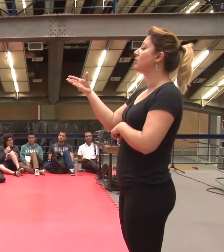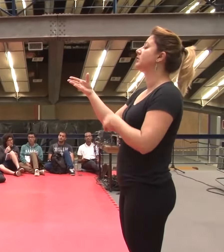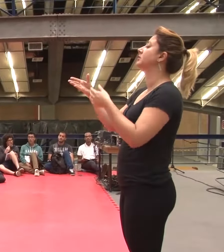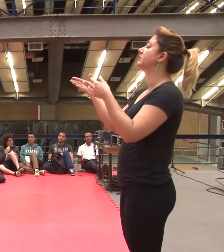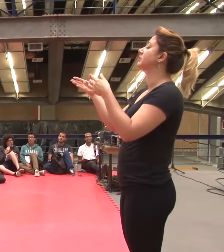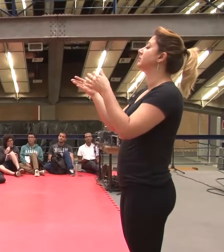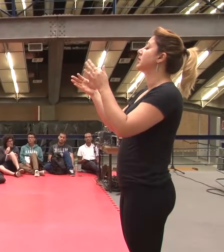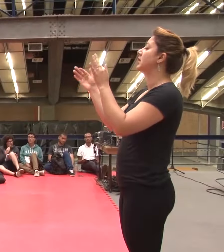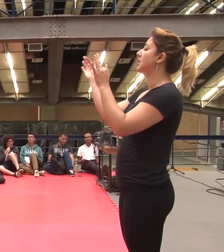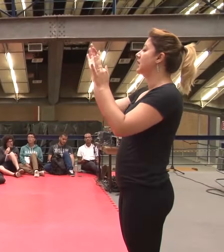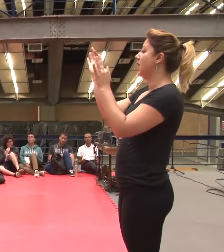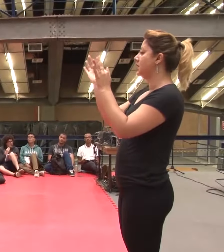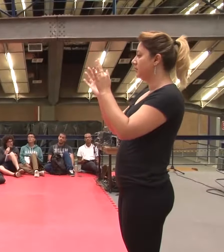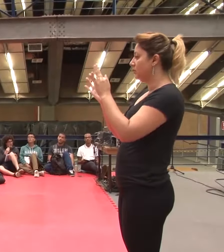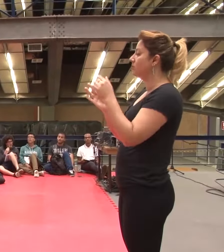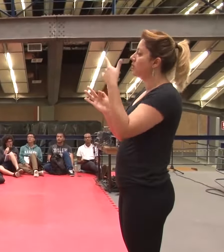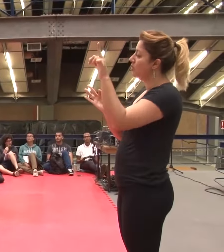ácaros, como alguns preferem.